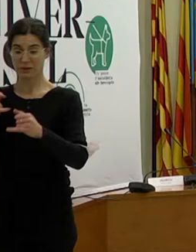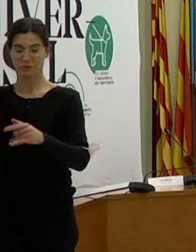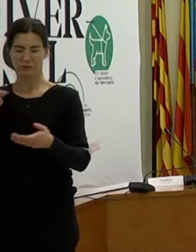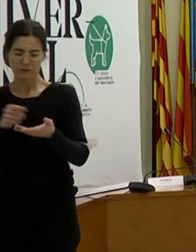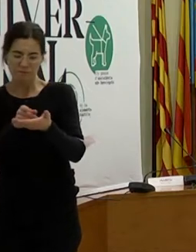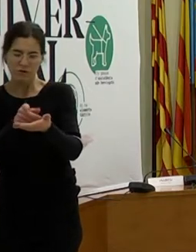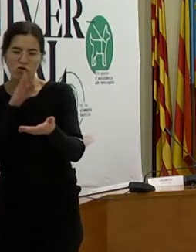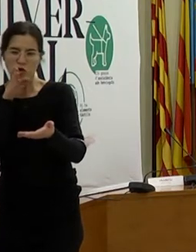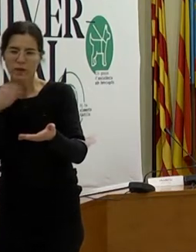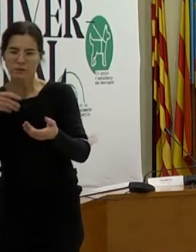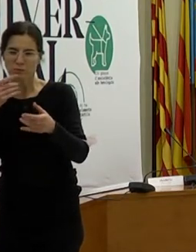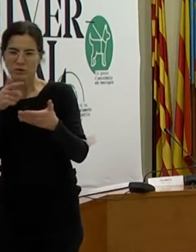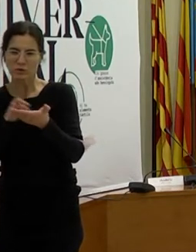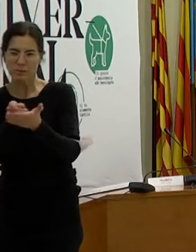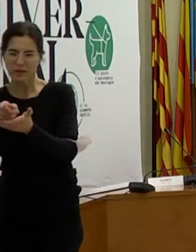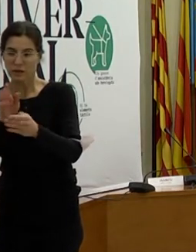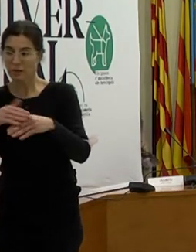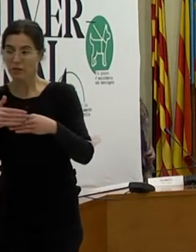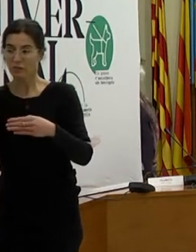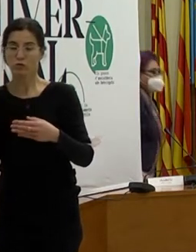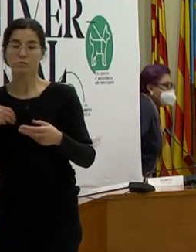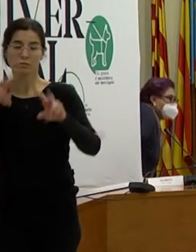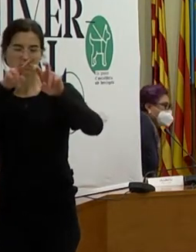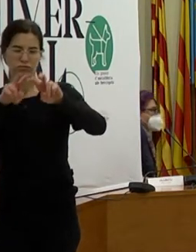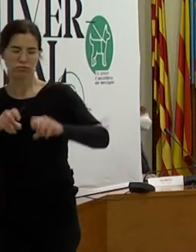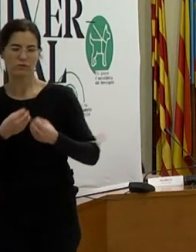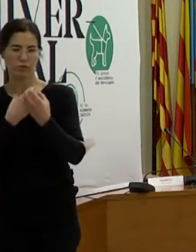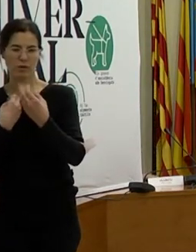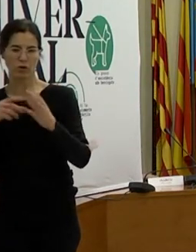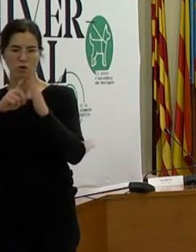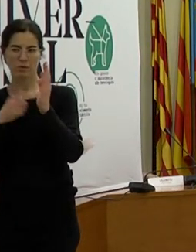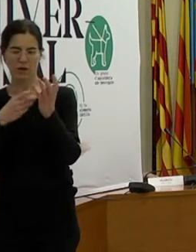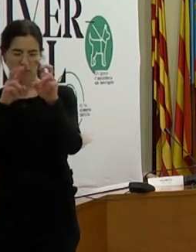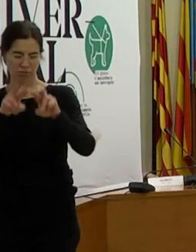per més endavant poder tindre aquestes dades i analitzar-les, no?